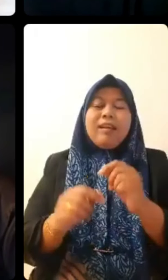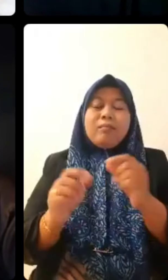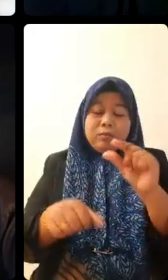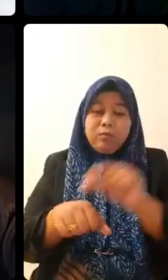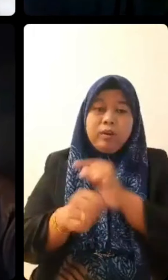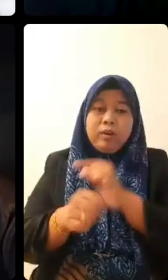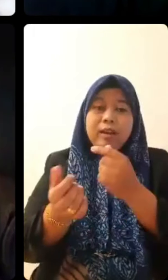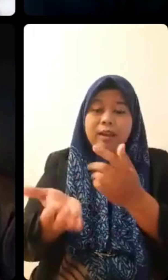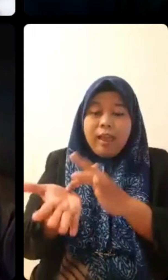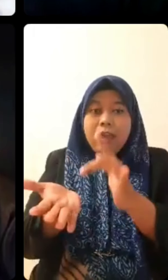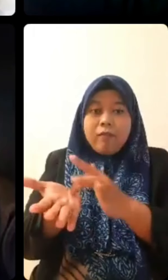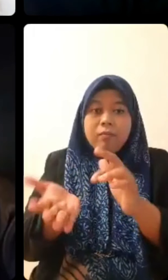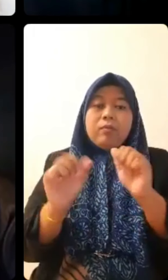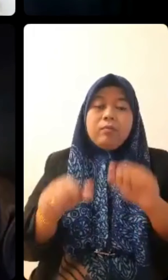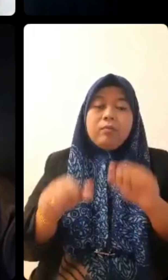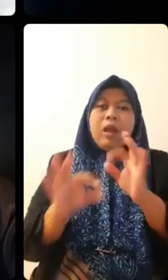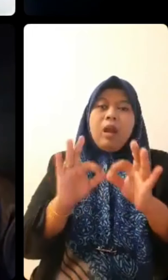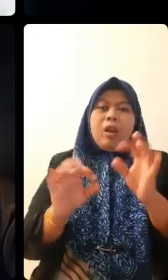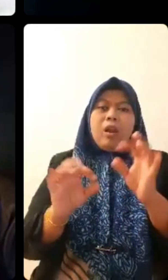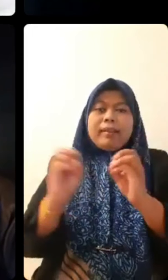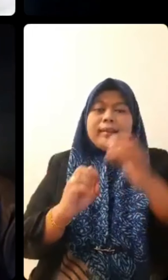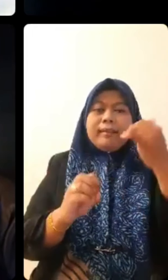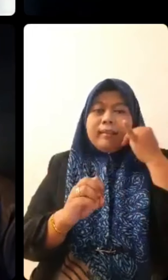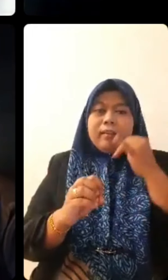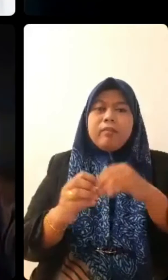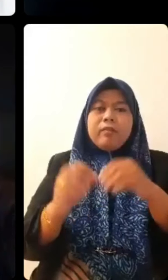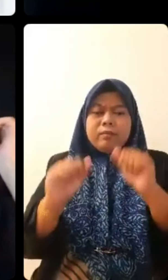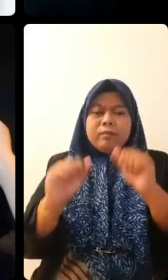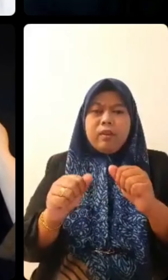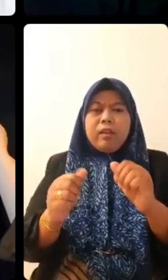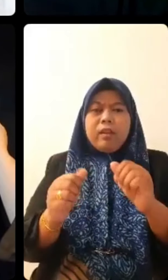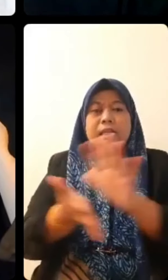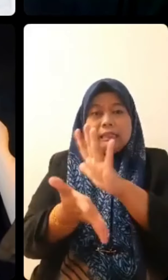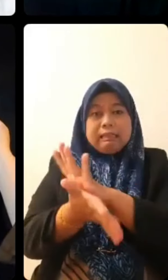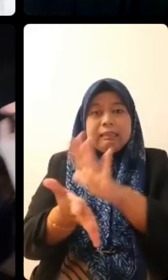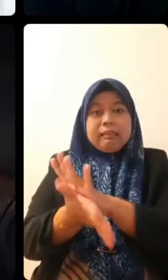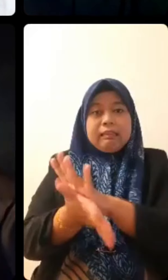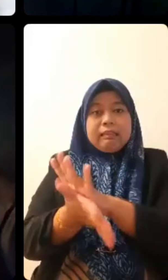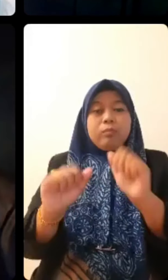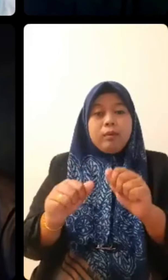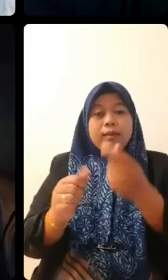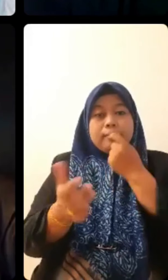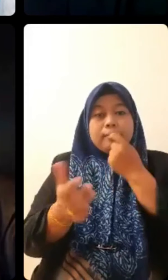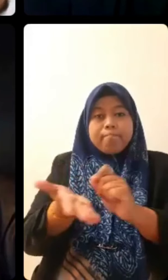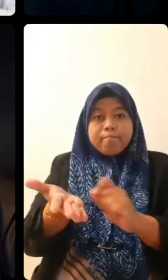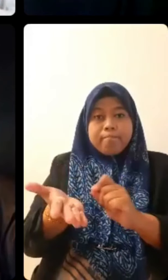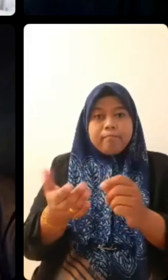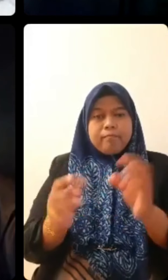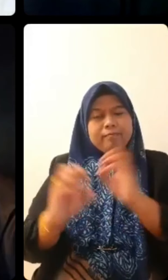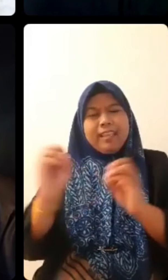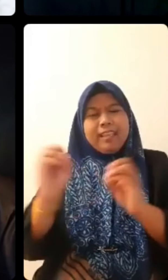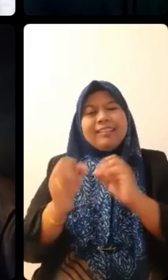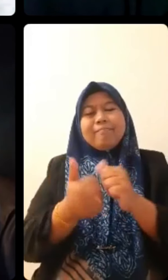tak ada smartphone, kalau ada kertas, macam Cik Zahid cakap, guna kertas, guna pen. Okay, tak ada masalah. Semua itu boleh